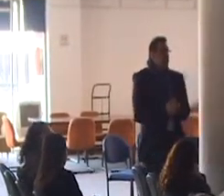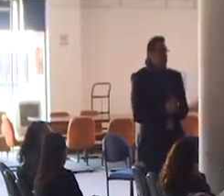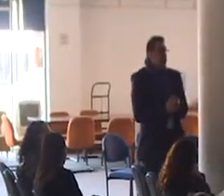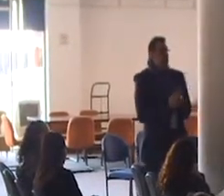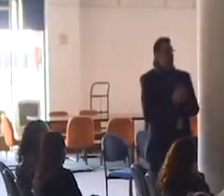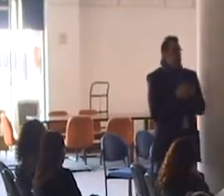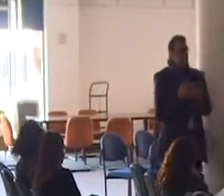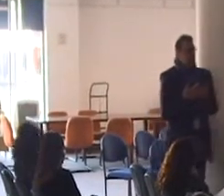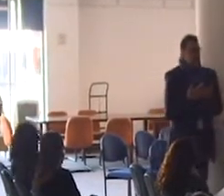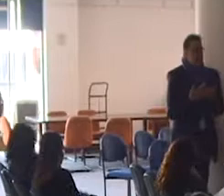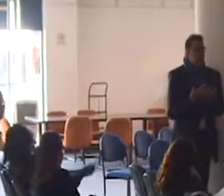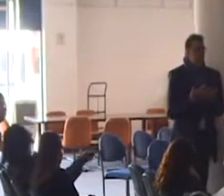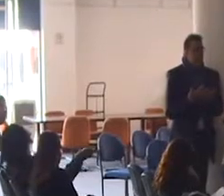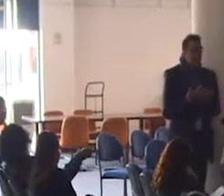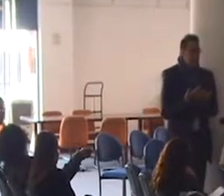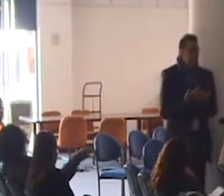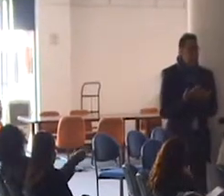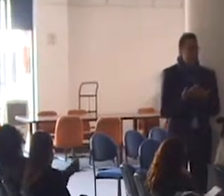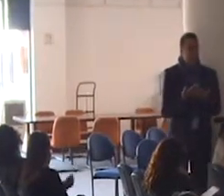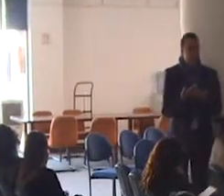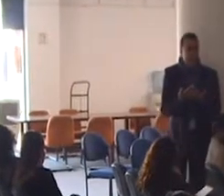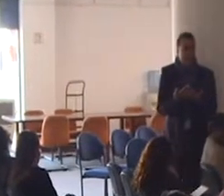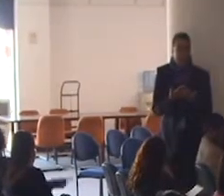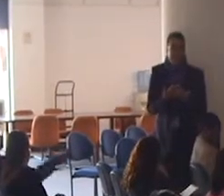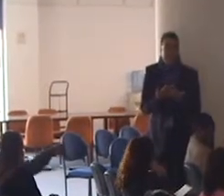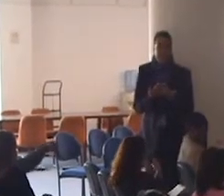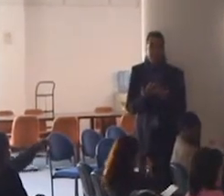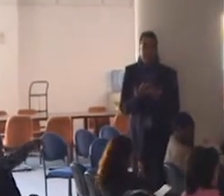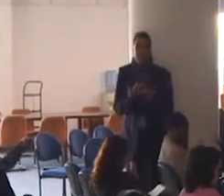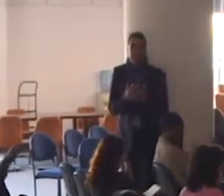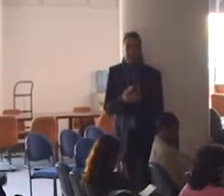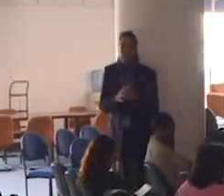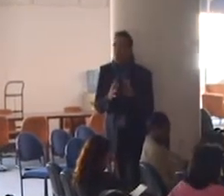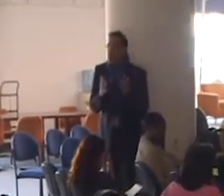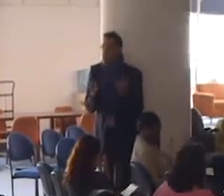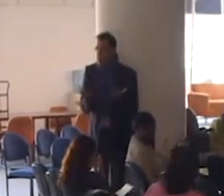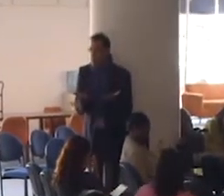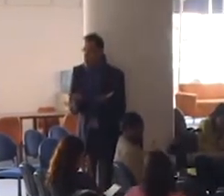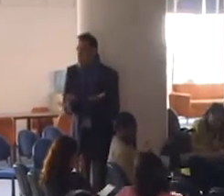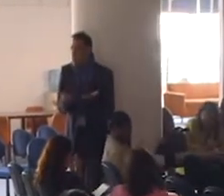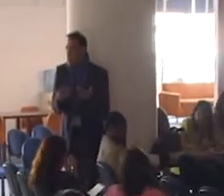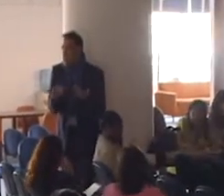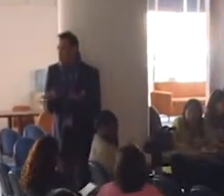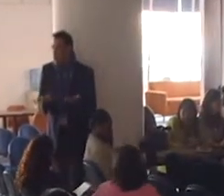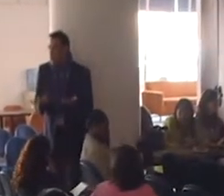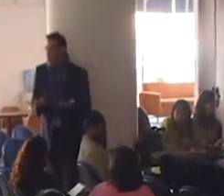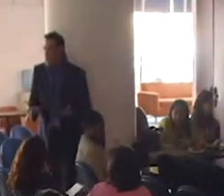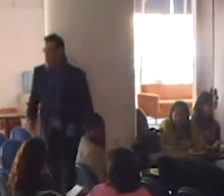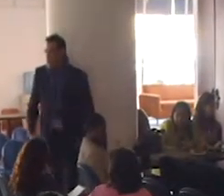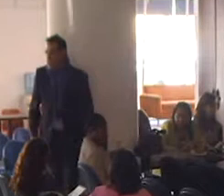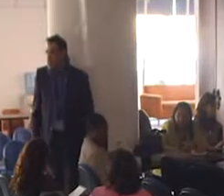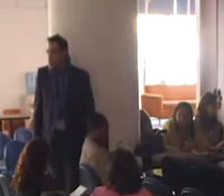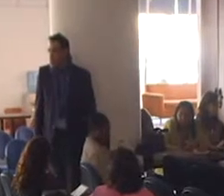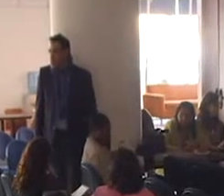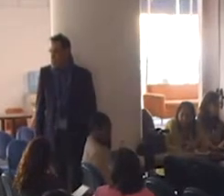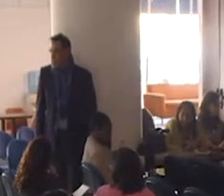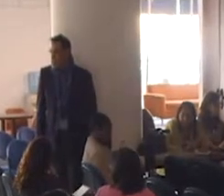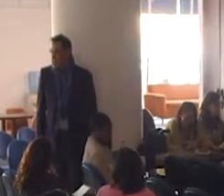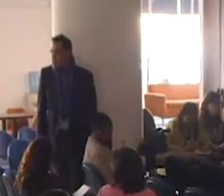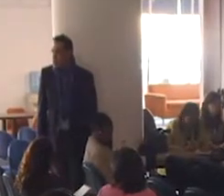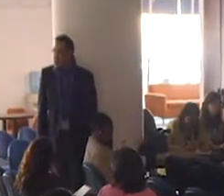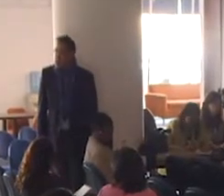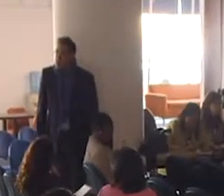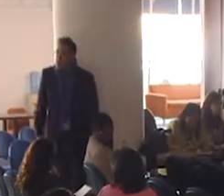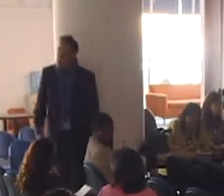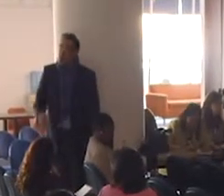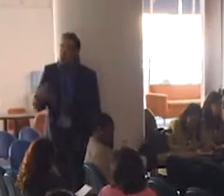Y como de lo que se trata acá es de que conversemos alrededor de esas